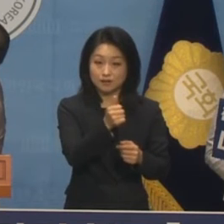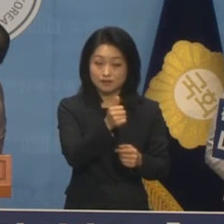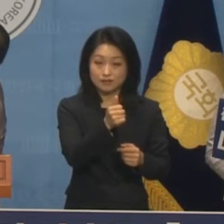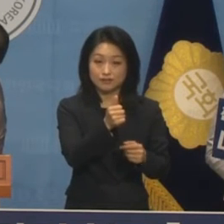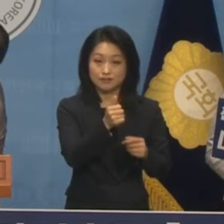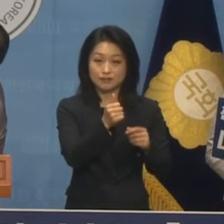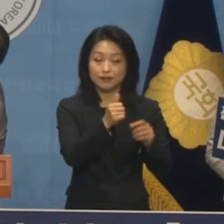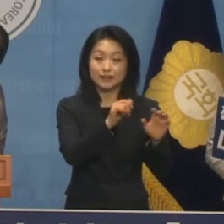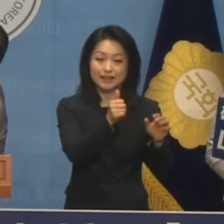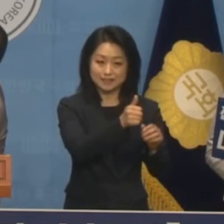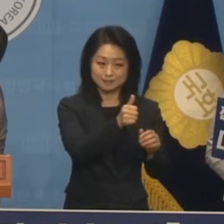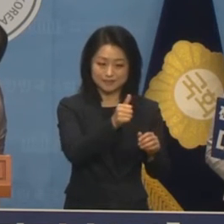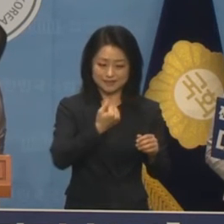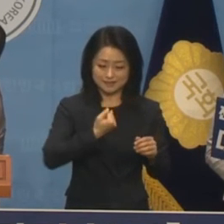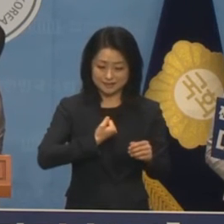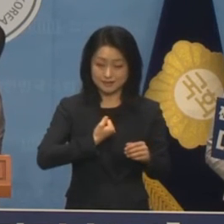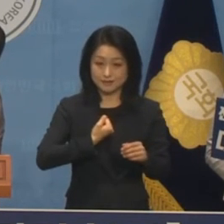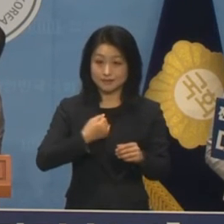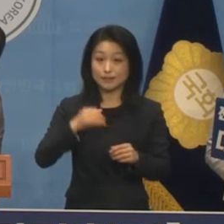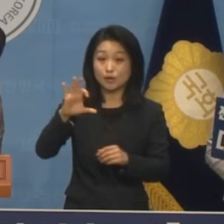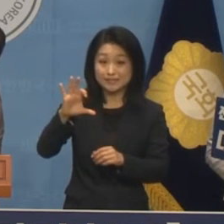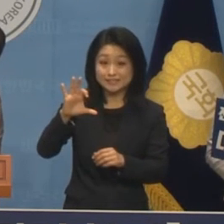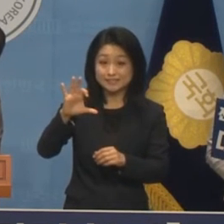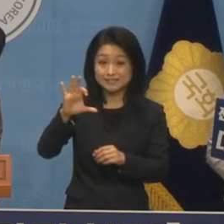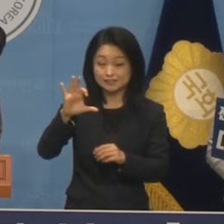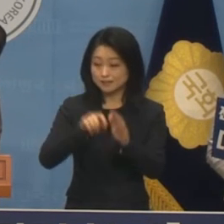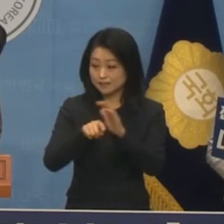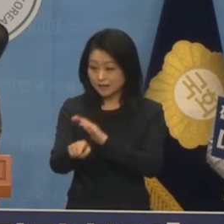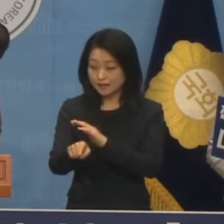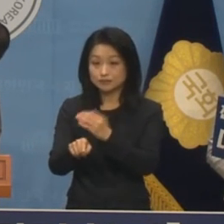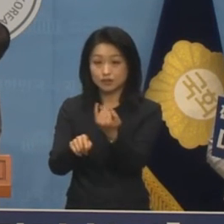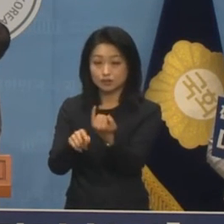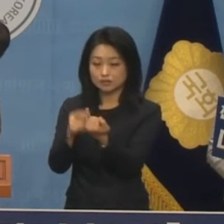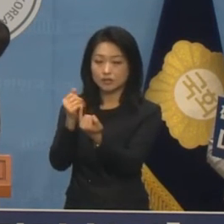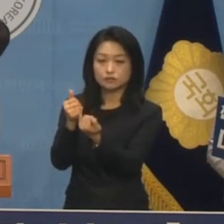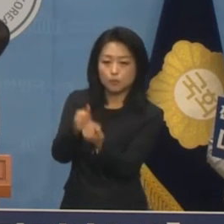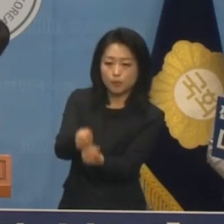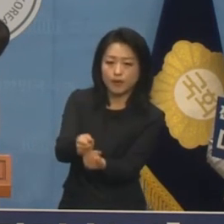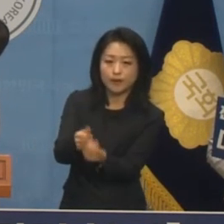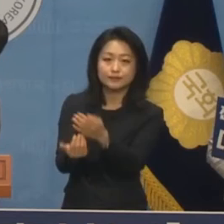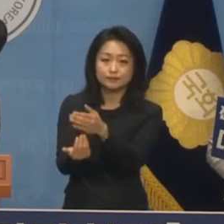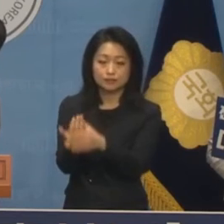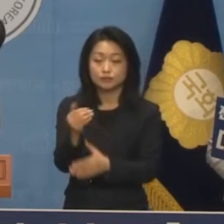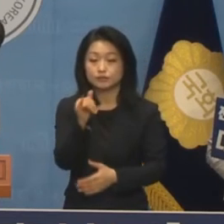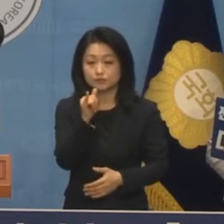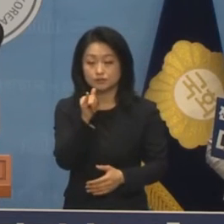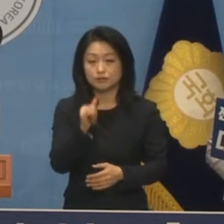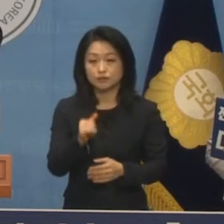성폭행해서 그 고3 딸을 둔 학부모가 학교를 소송을 걸었습니다.